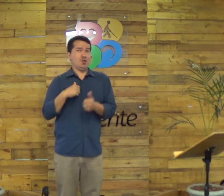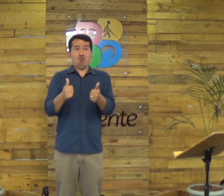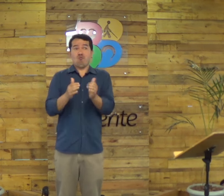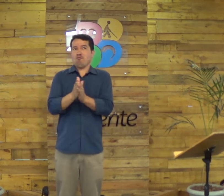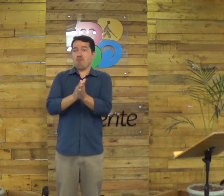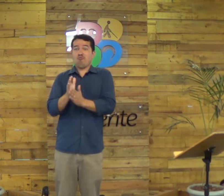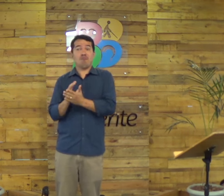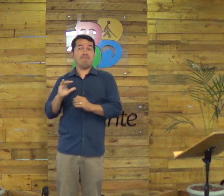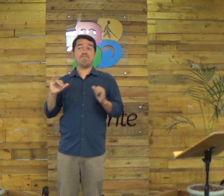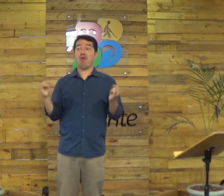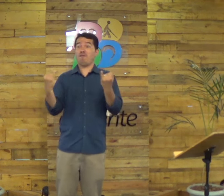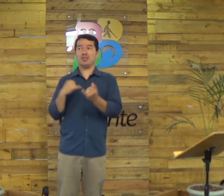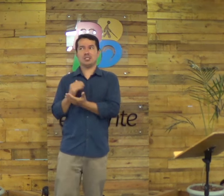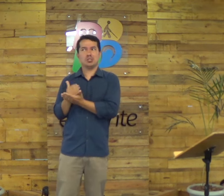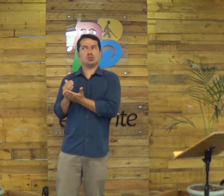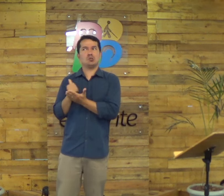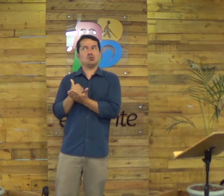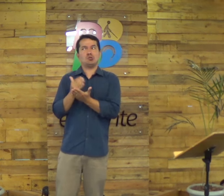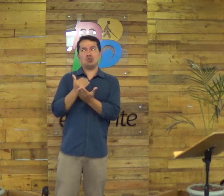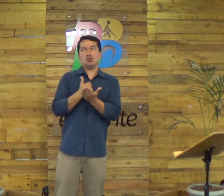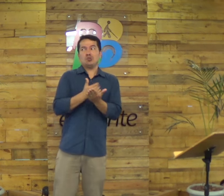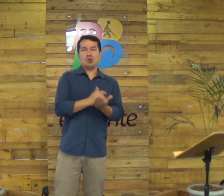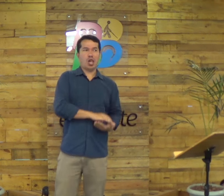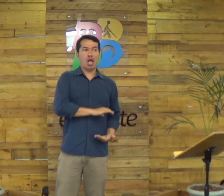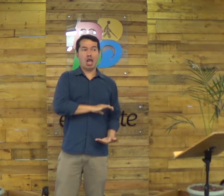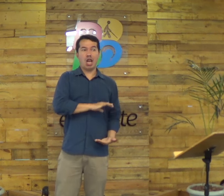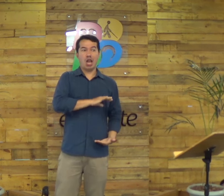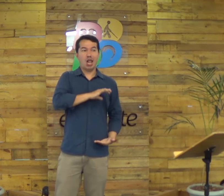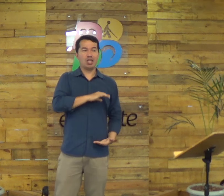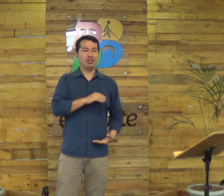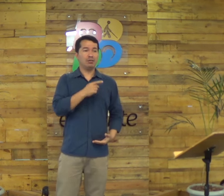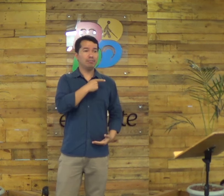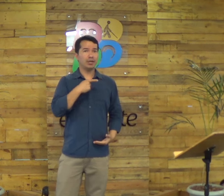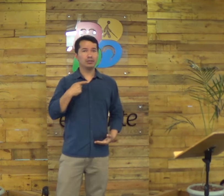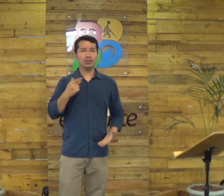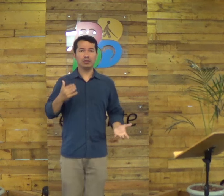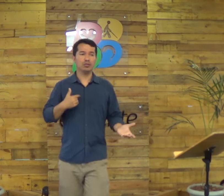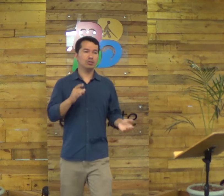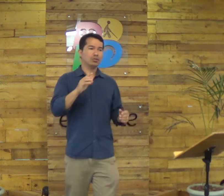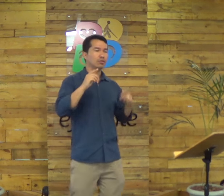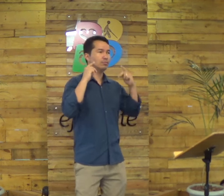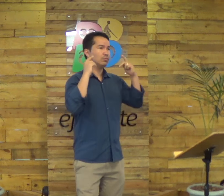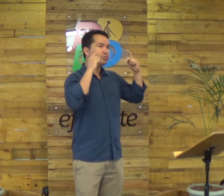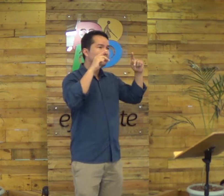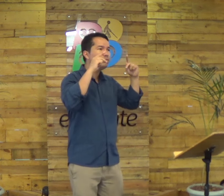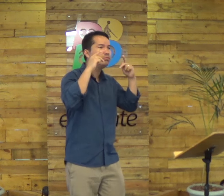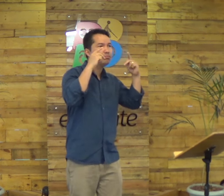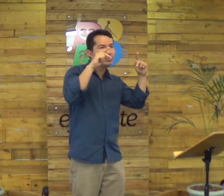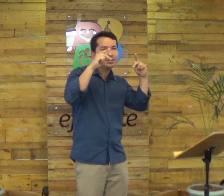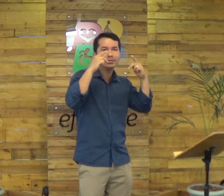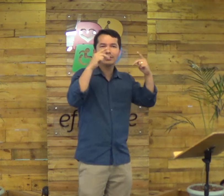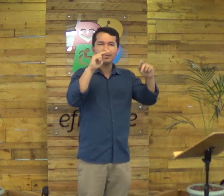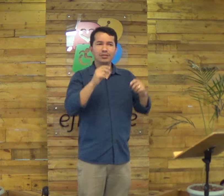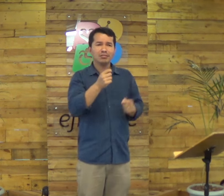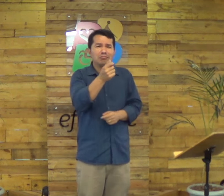porque a não tinha muito intérprete, doam pra quem tava, como eram poucos, né, era escassa, como é que eles estavam mais, porque o Brasil pregava,